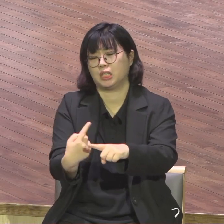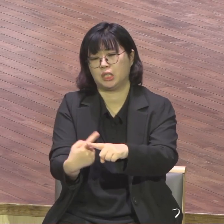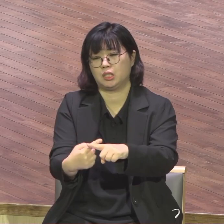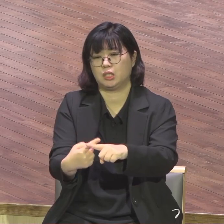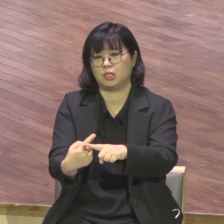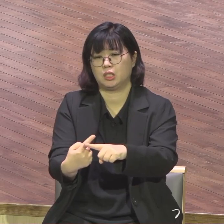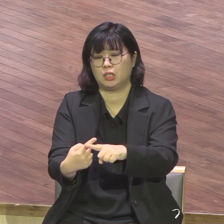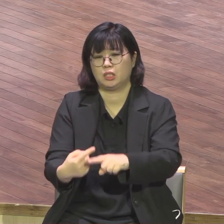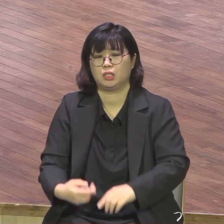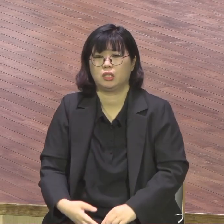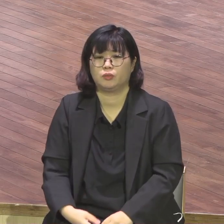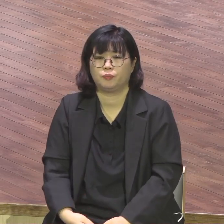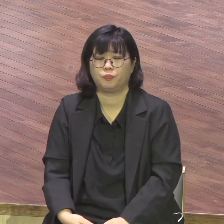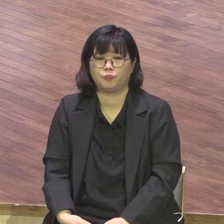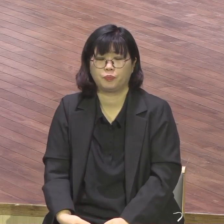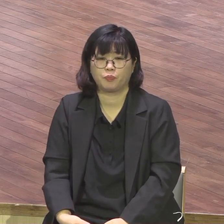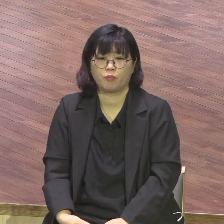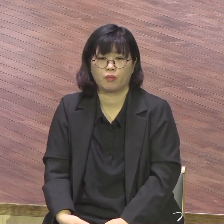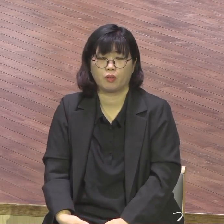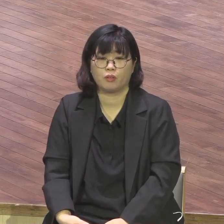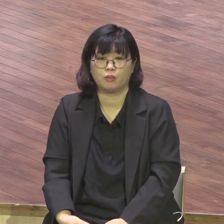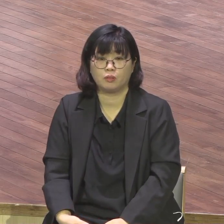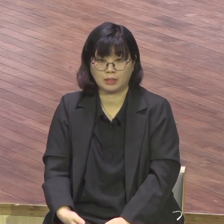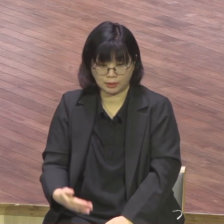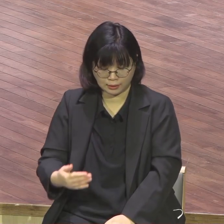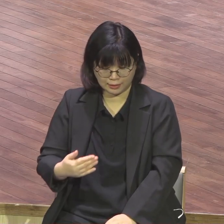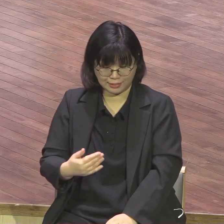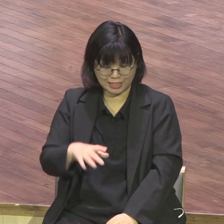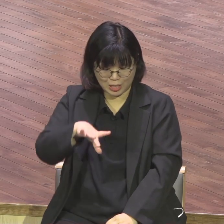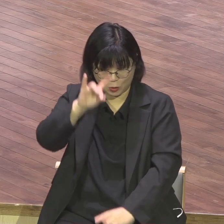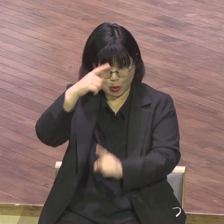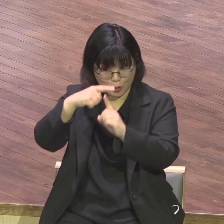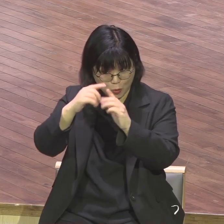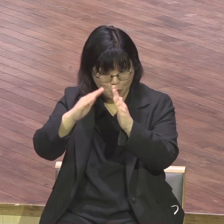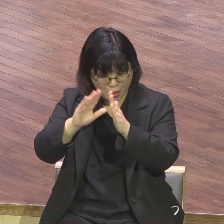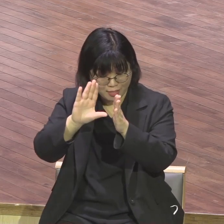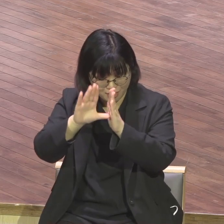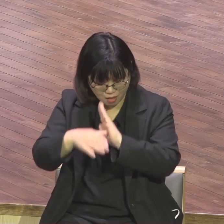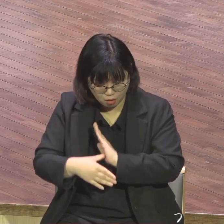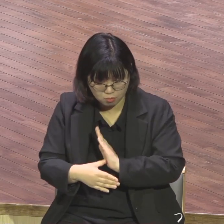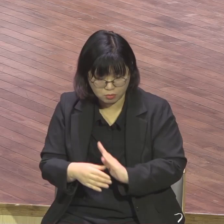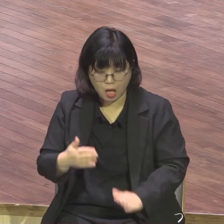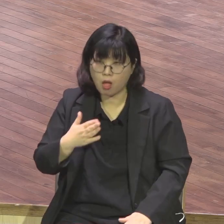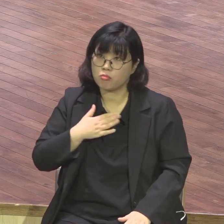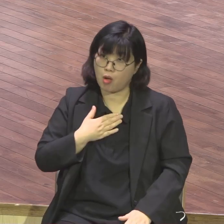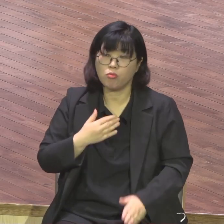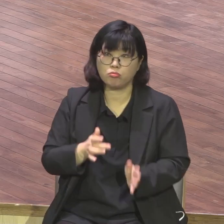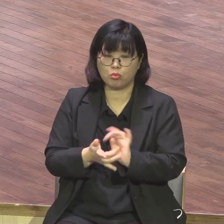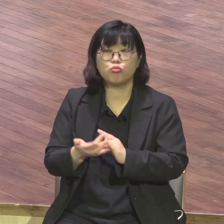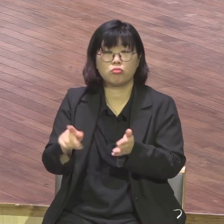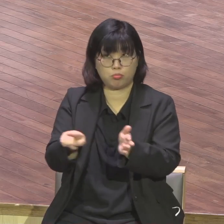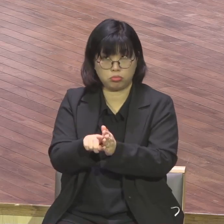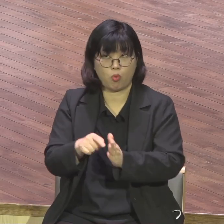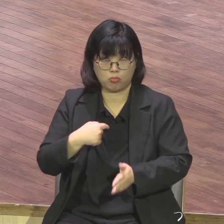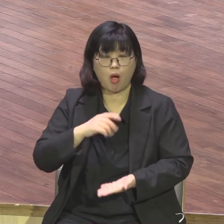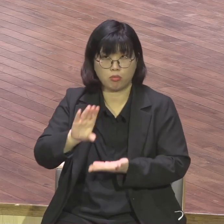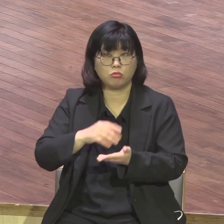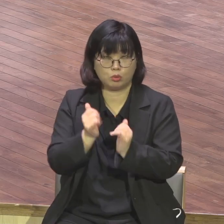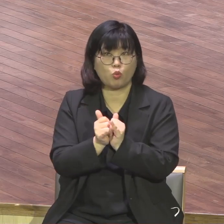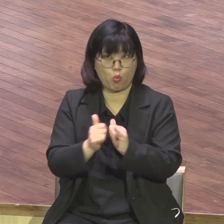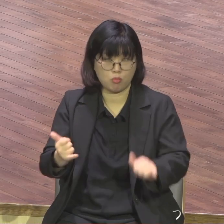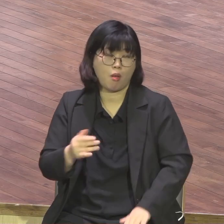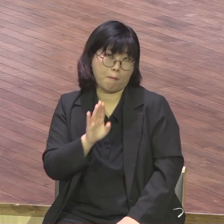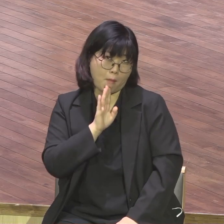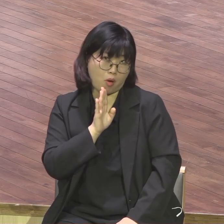그런 의미여서. 왜냐하면 그리스도인, 내가 그리스도인이다, 저 사람이 마가다락방에